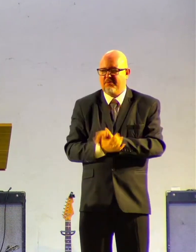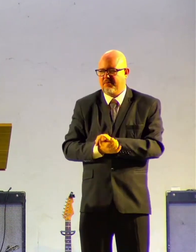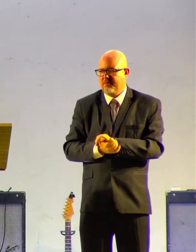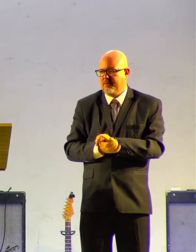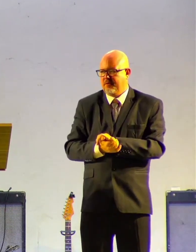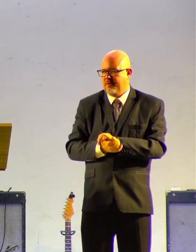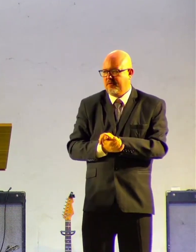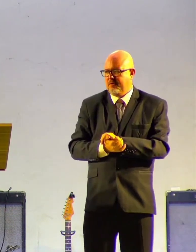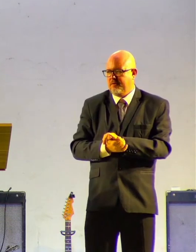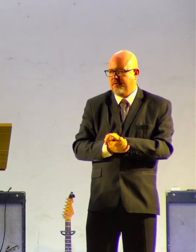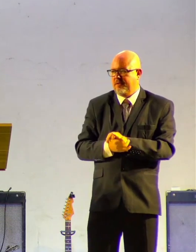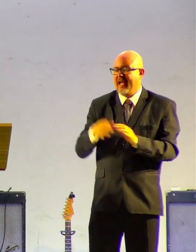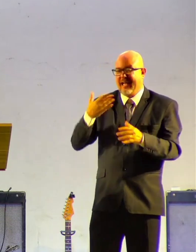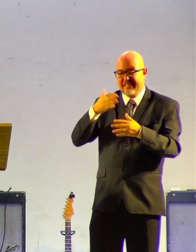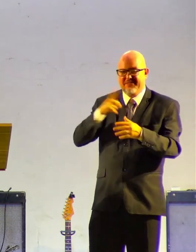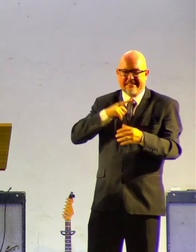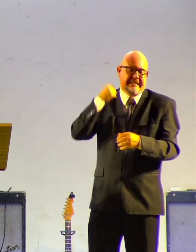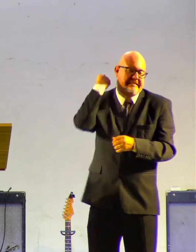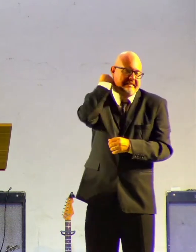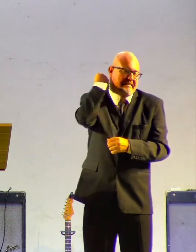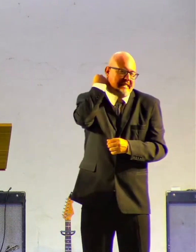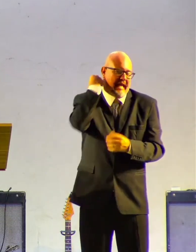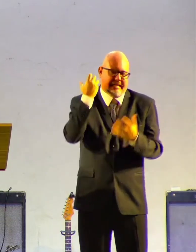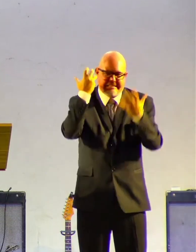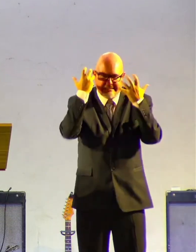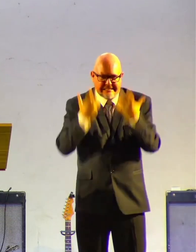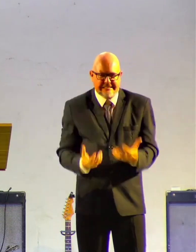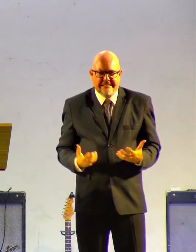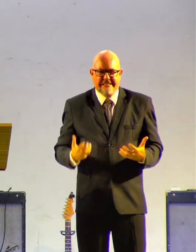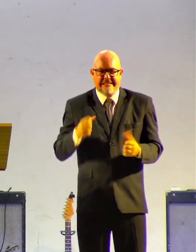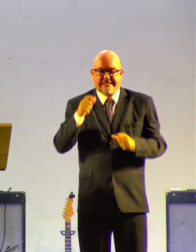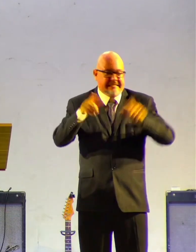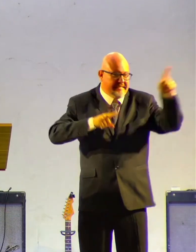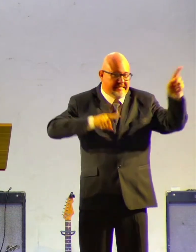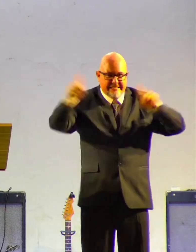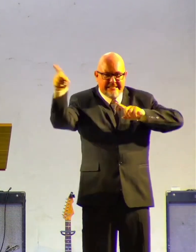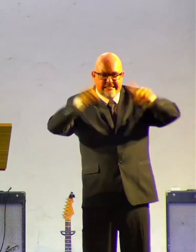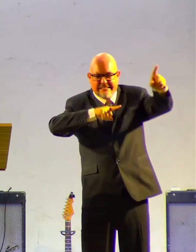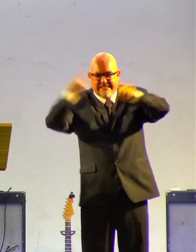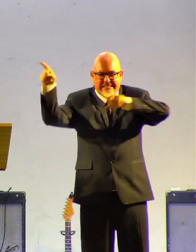Porque nós às vezes nos estressamos e corremos muito.